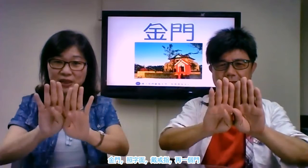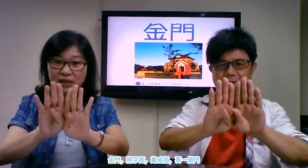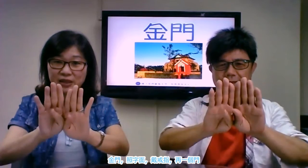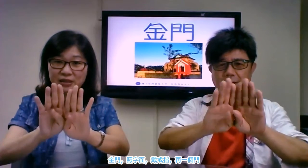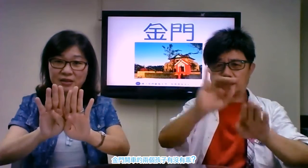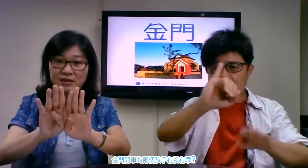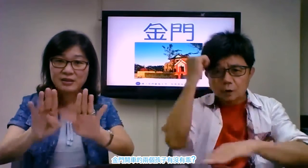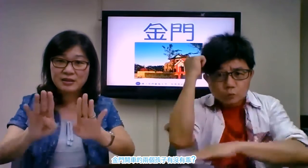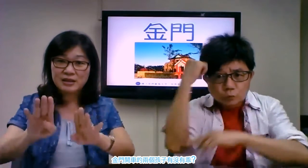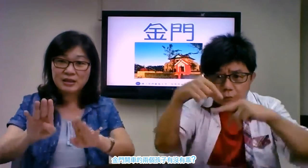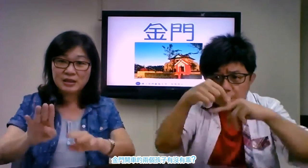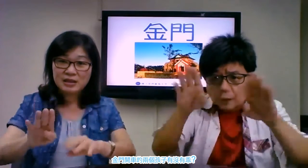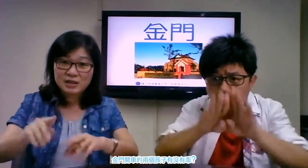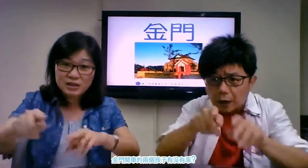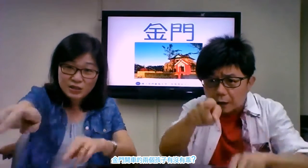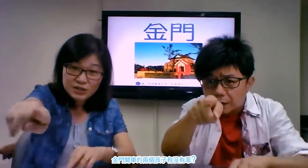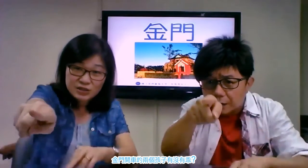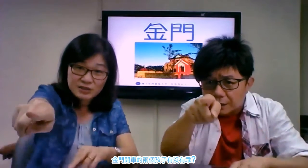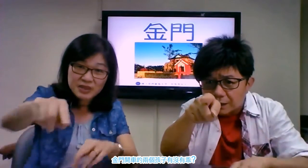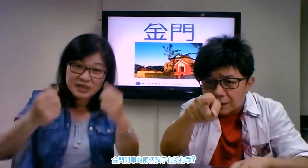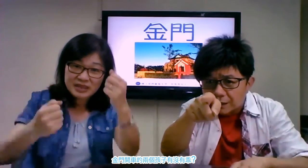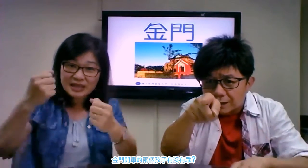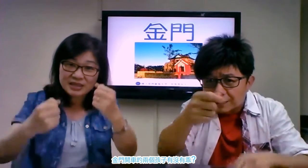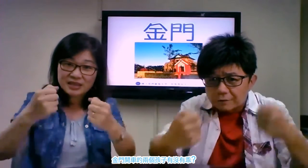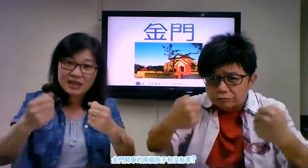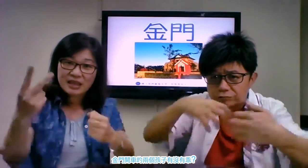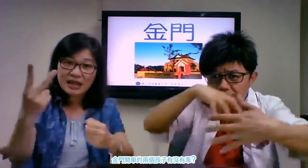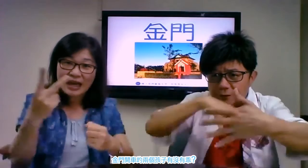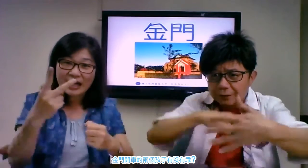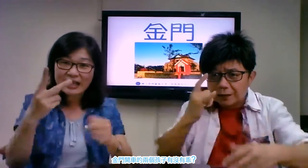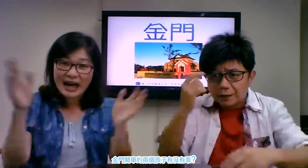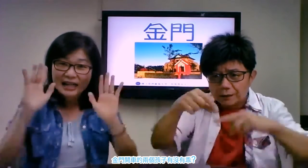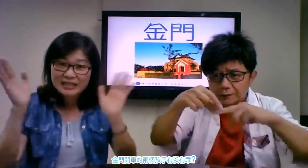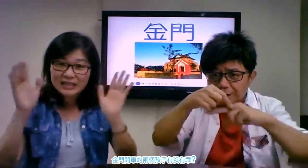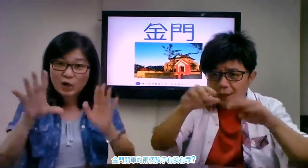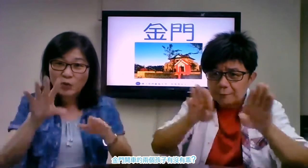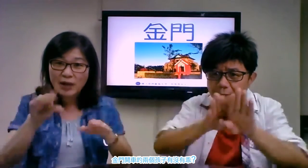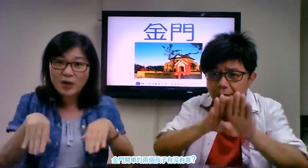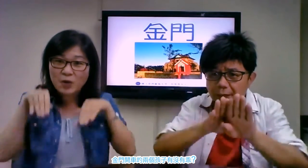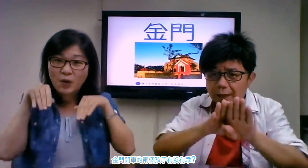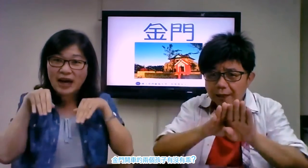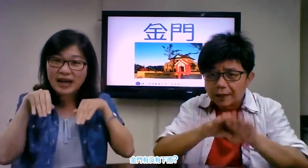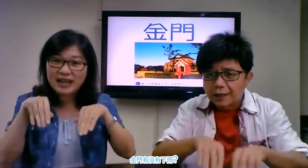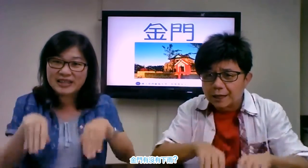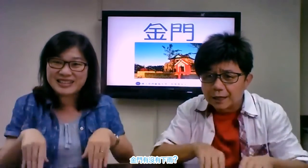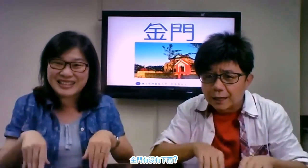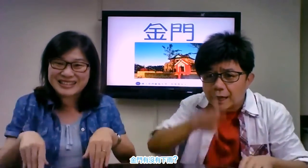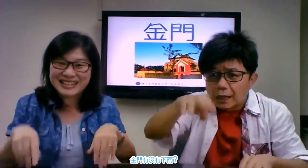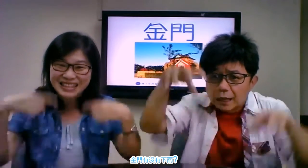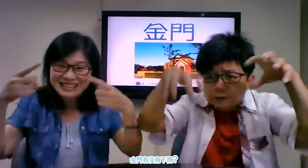门有金门开车的两个孩子有没有乖？常